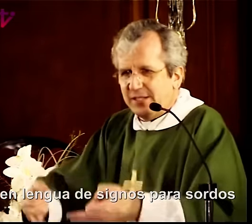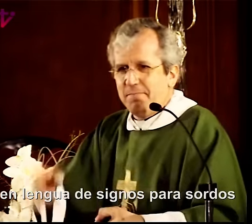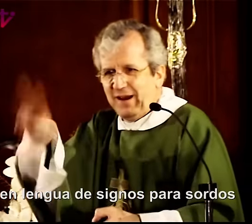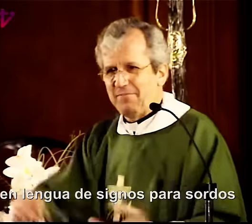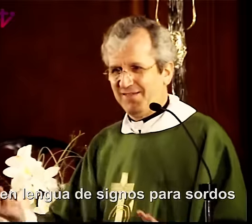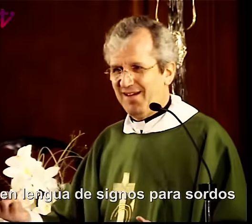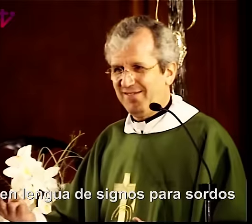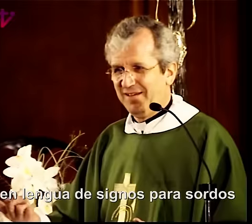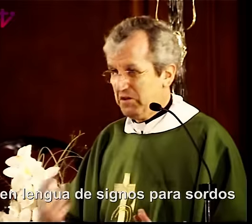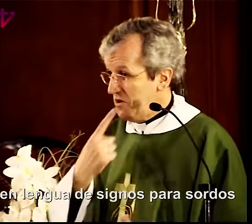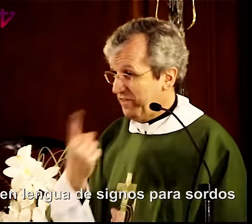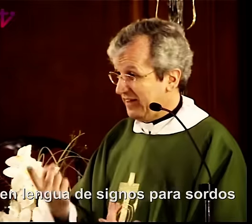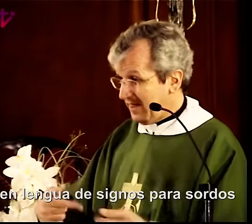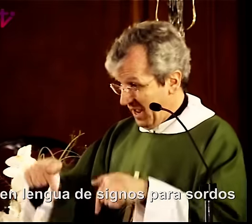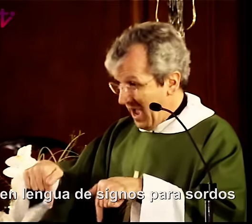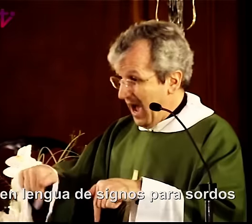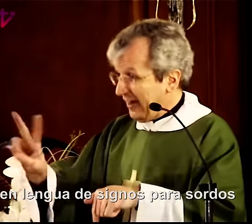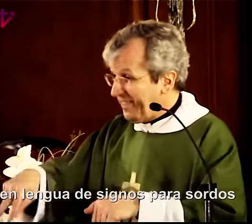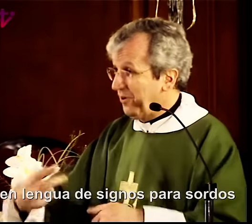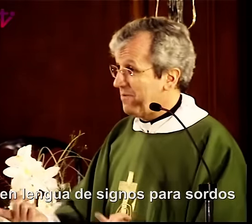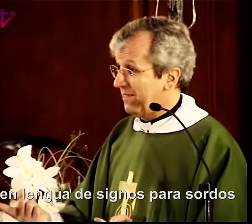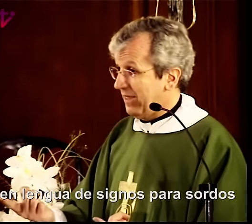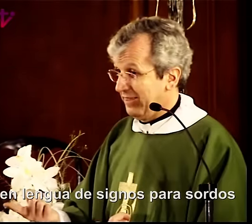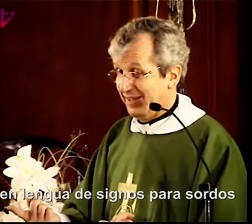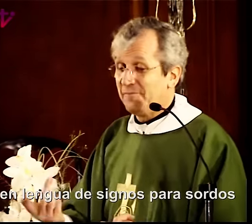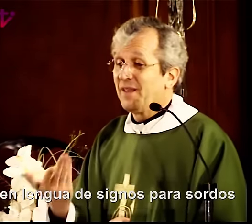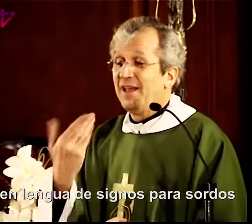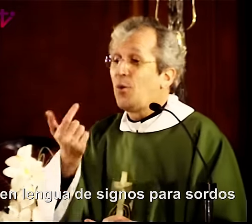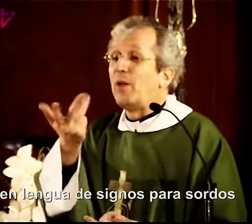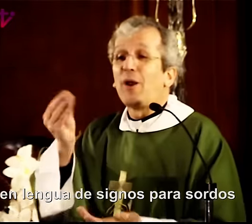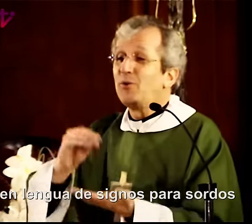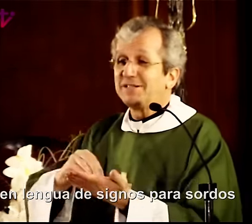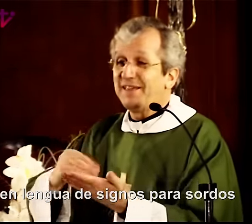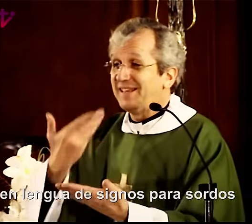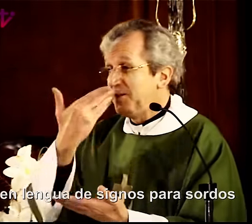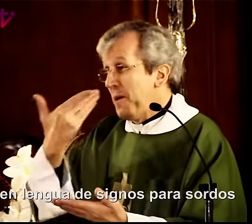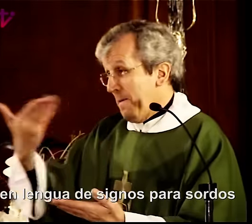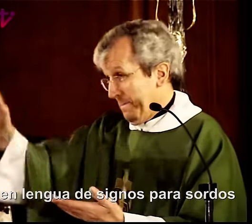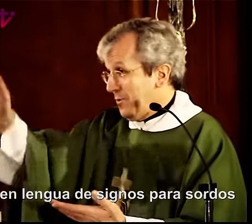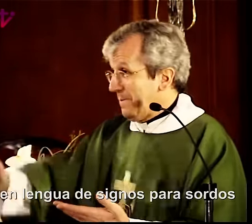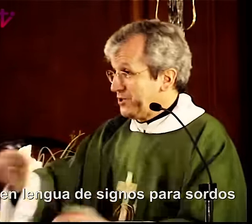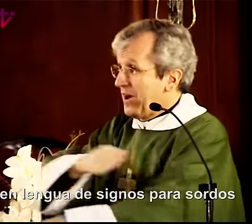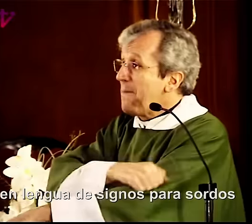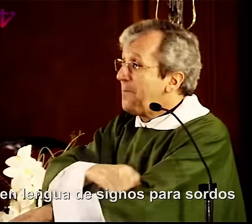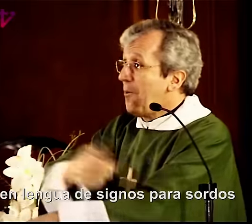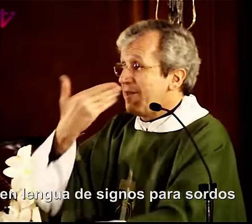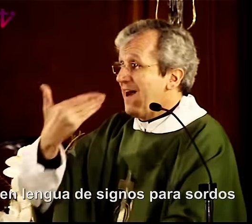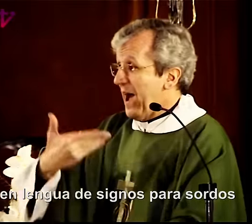siempre es la verdad. Y no hace falta decir, ahora te digo la verdad. Cuando algunas veces viene una persona pobre a